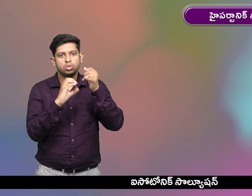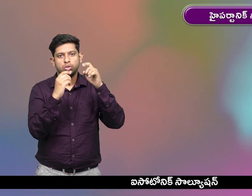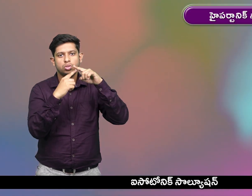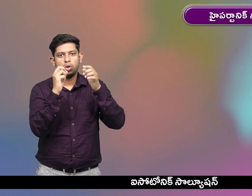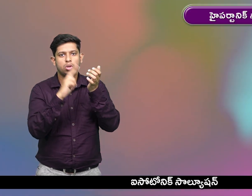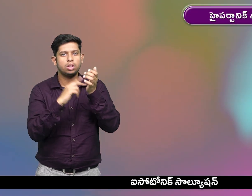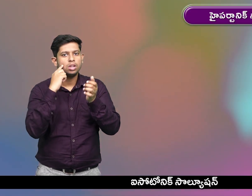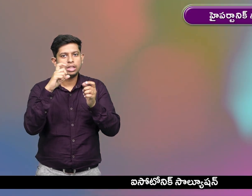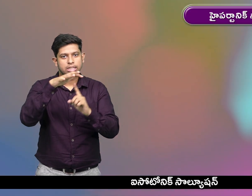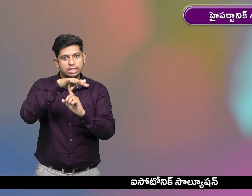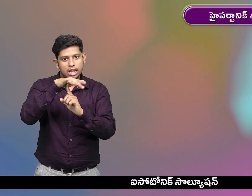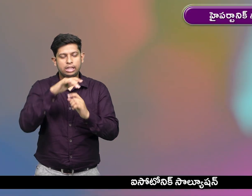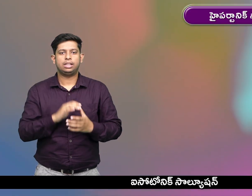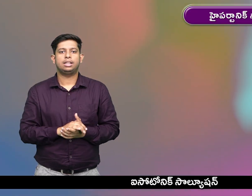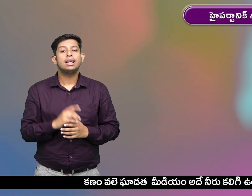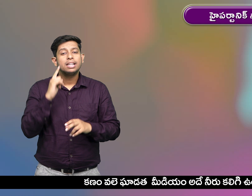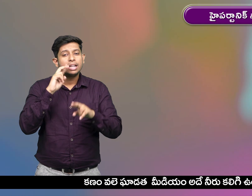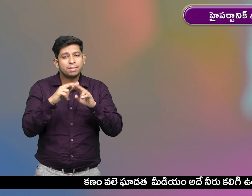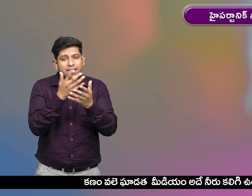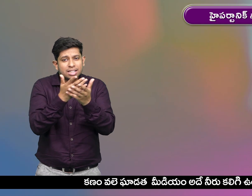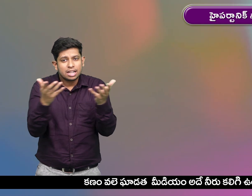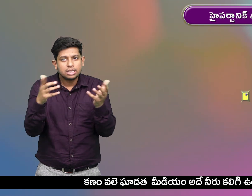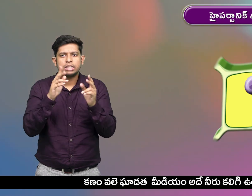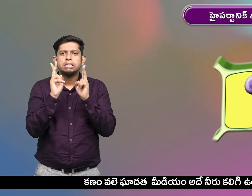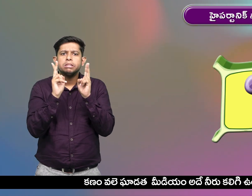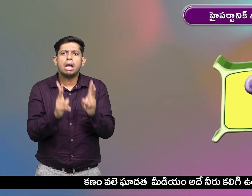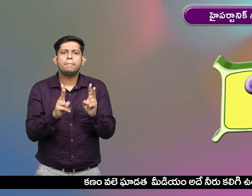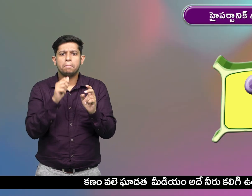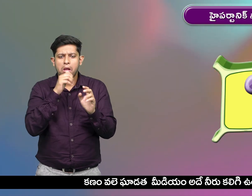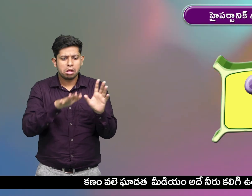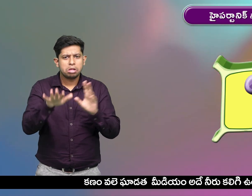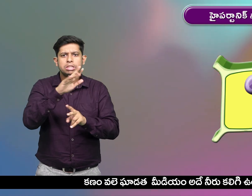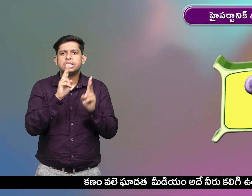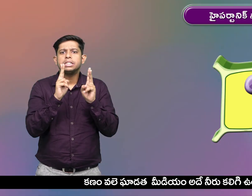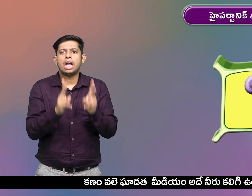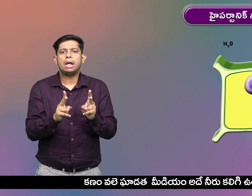ఐసోటోనిక్ సొల్యూషన్ కణం వలె గాఢత మీడియం అదే నీరు కలిగి ఉంటే